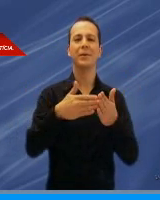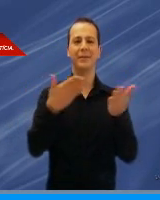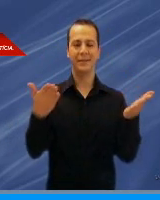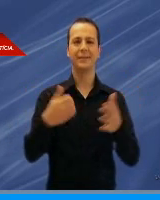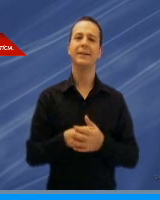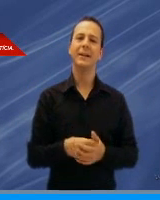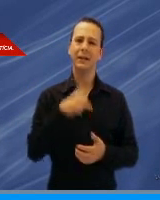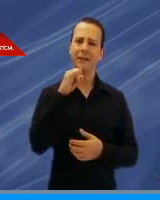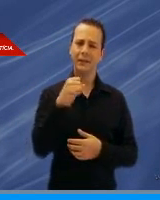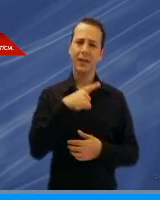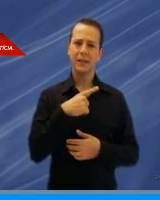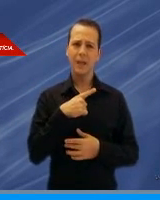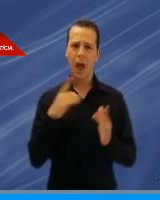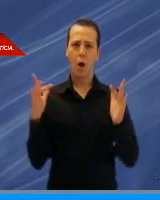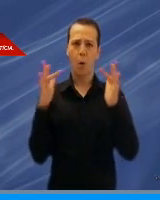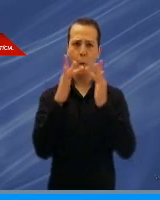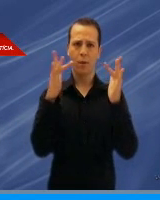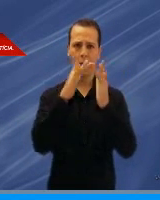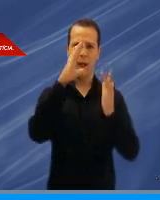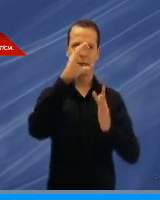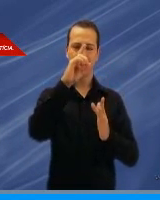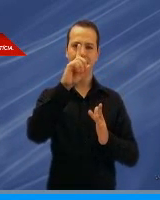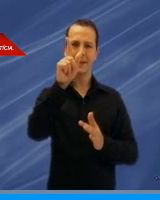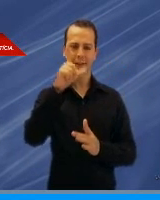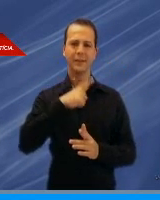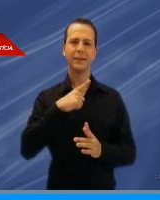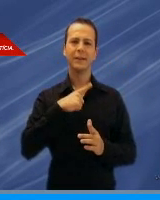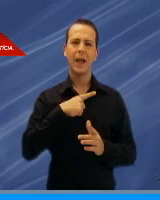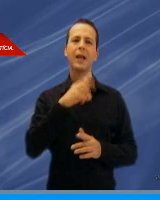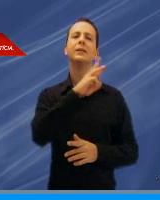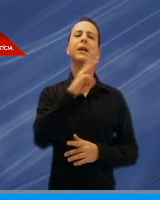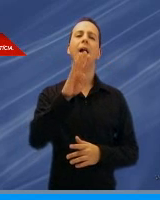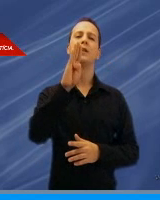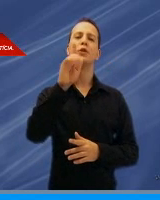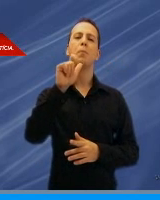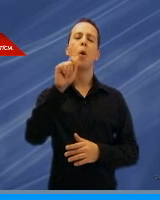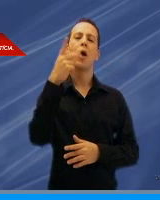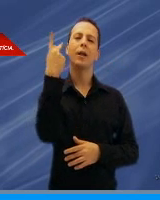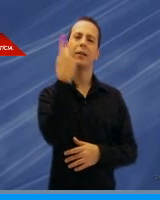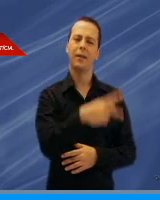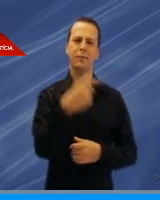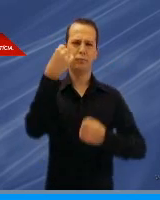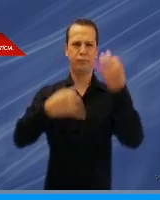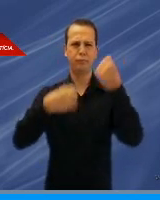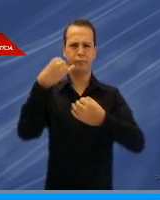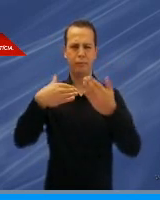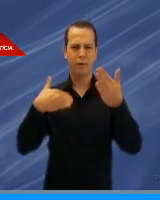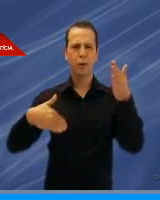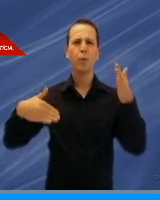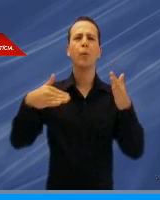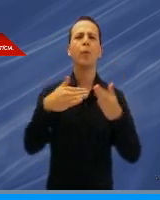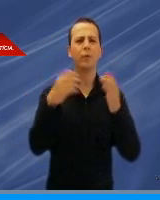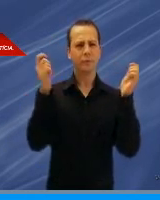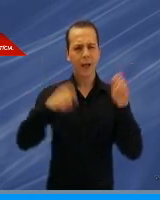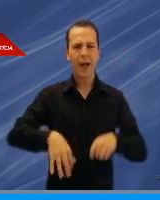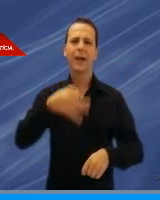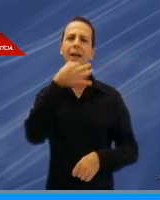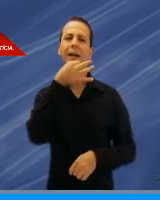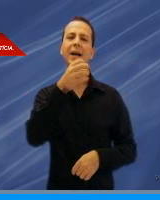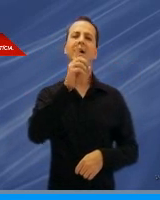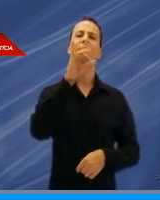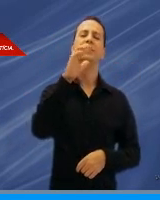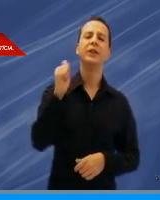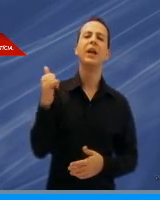isso aí. Se você quiser mais contato com o Cid Torquato, tem no blog, como ele falou, ele vai até atualizar lá para você essas dicas aí